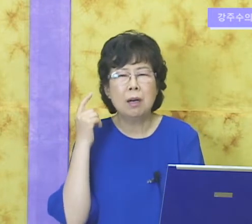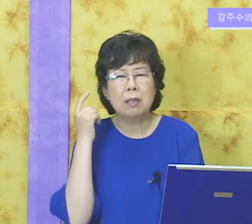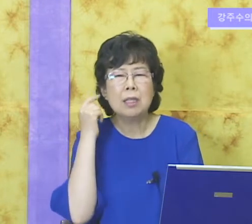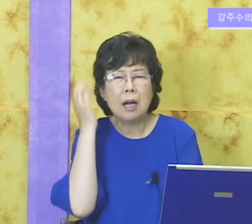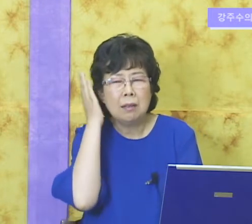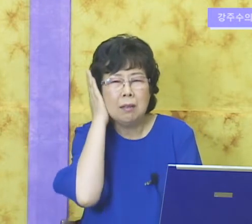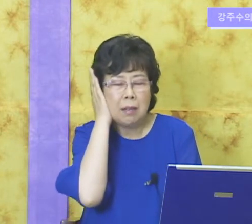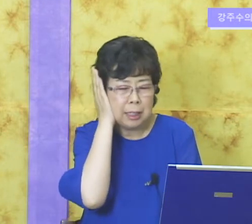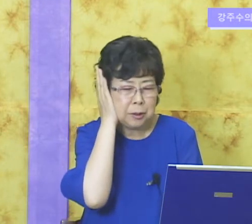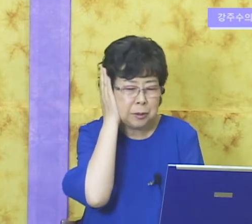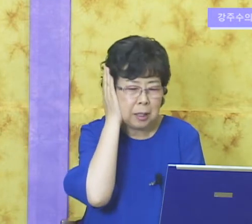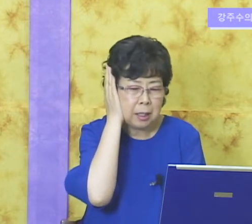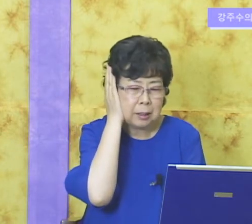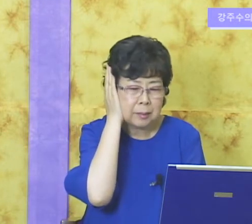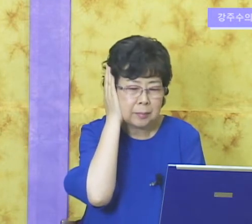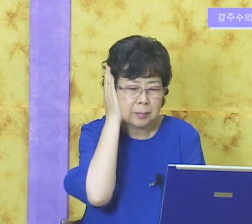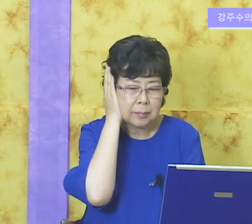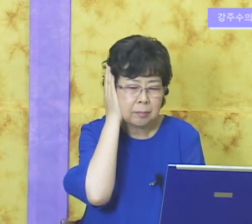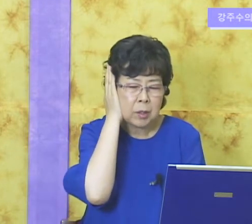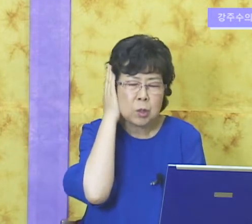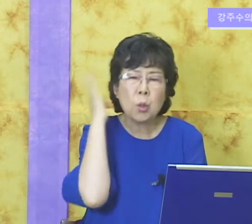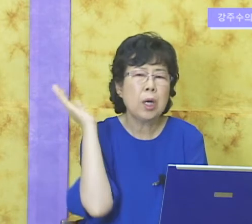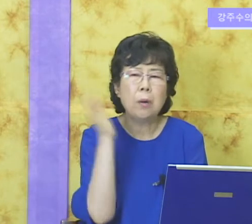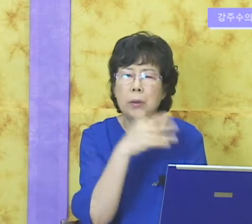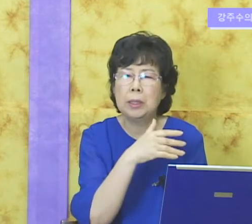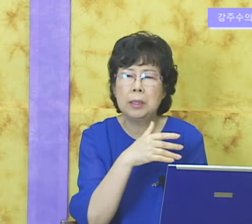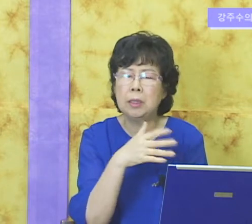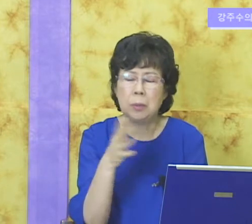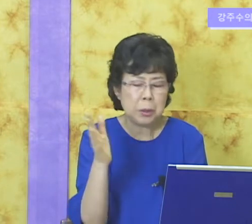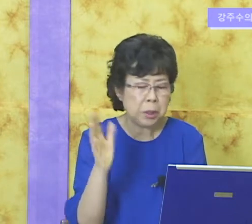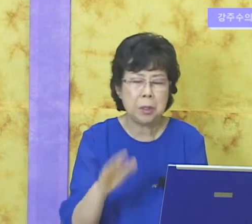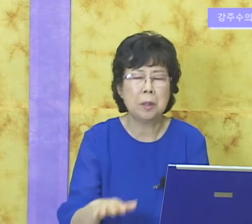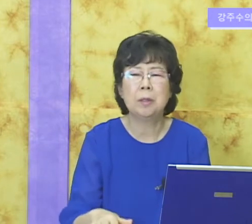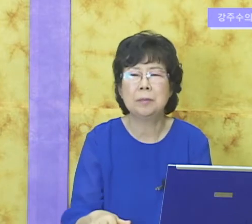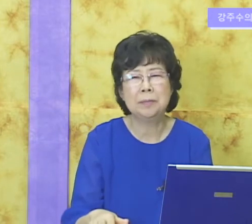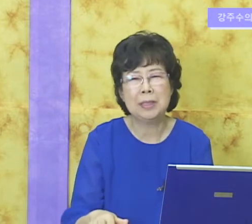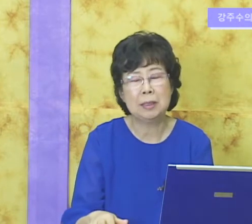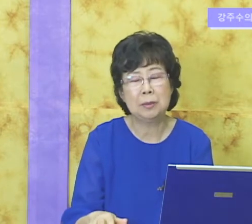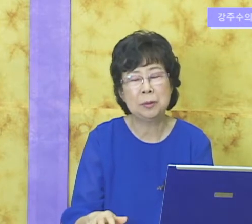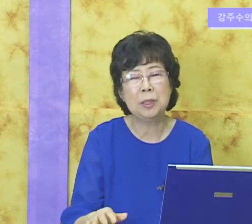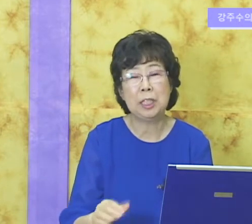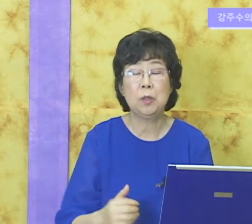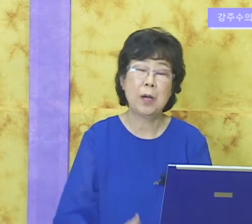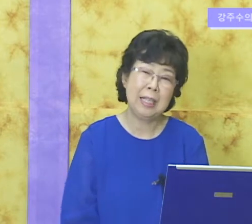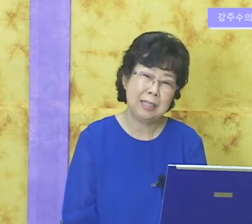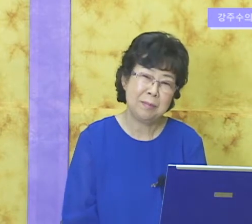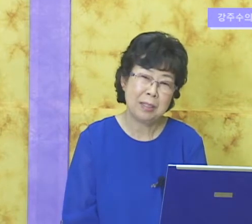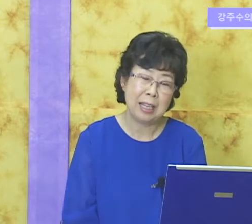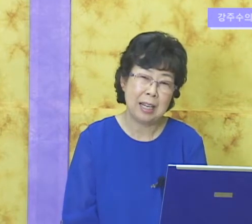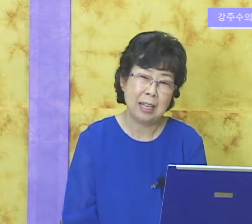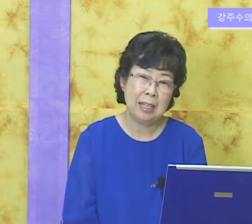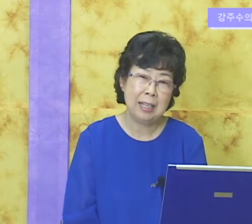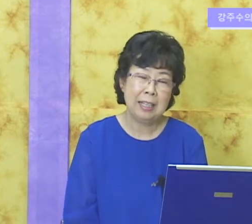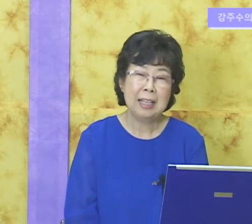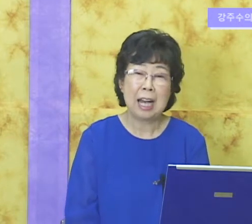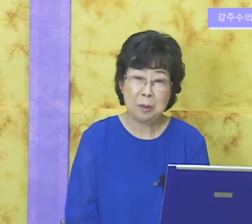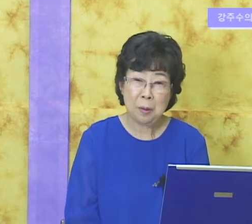어려서부터 귀가 안 들려가지고요. 소리라고는 들어본 적이 없는 분들이 농아인들입니다.